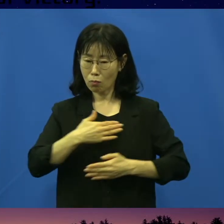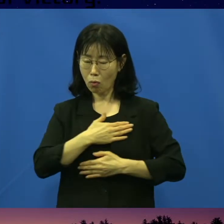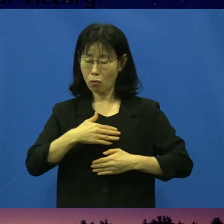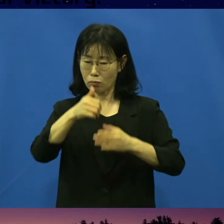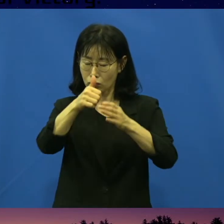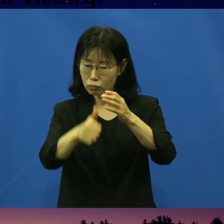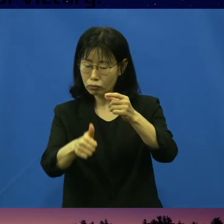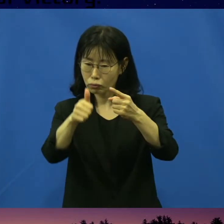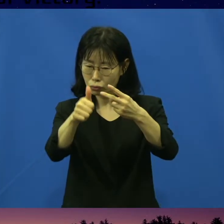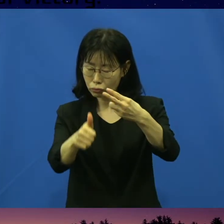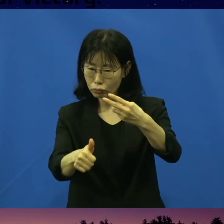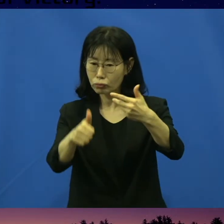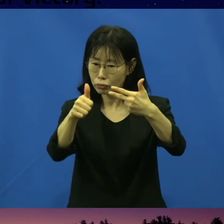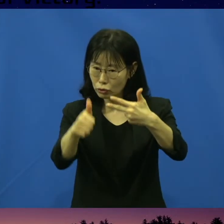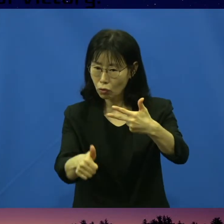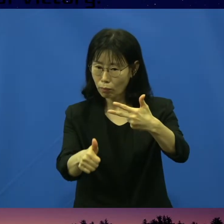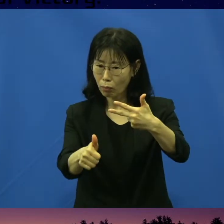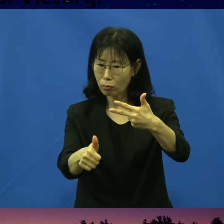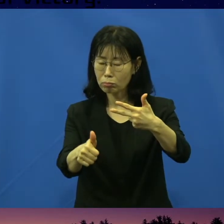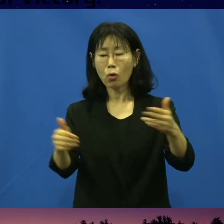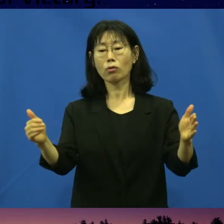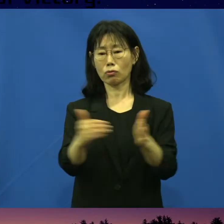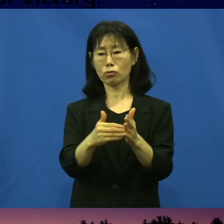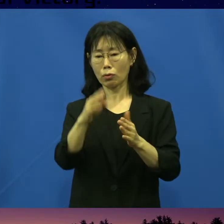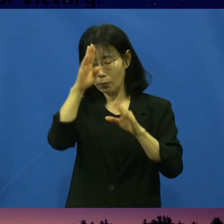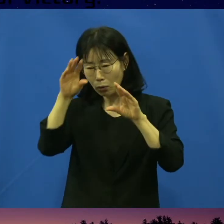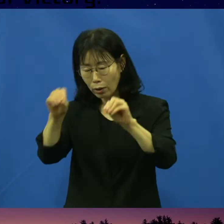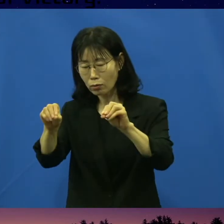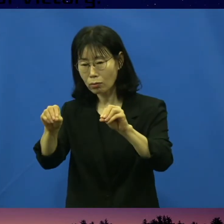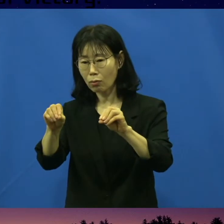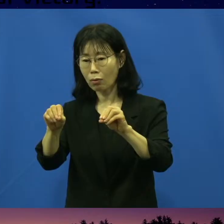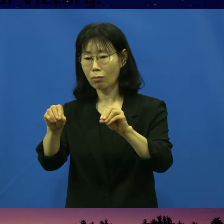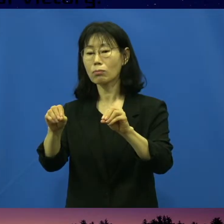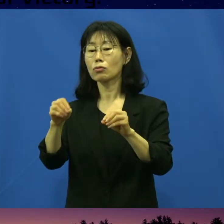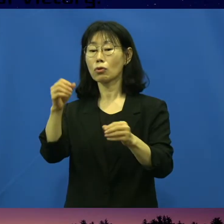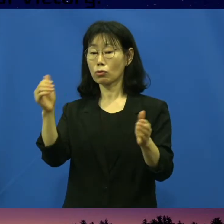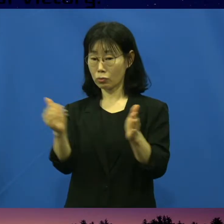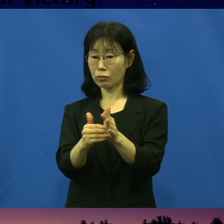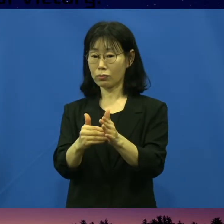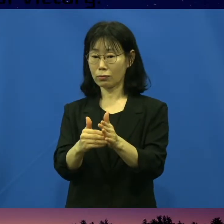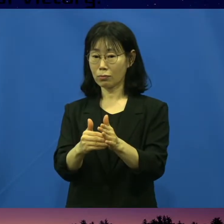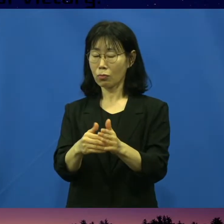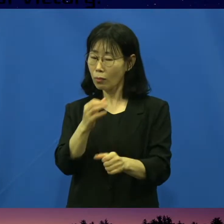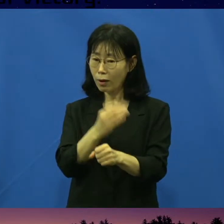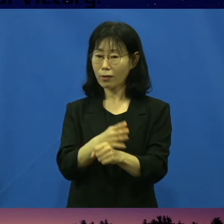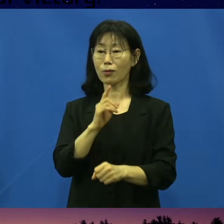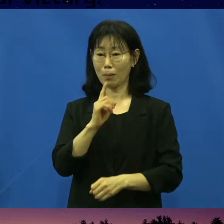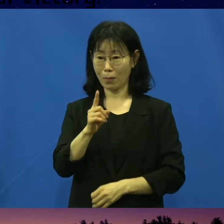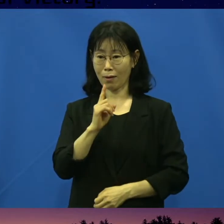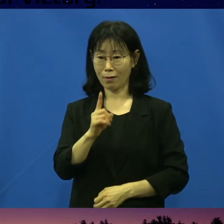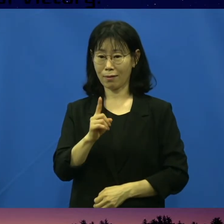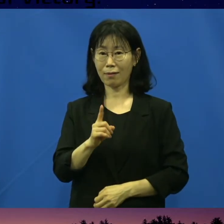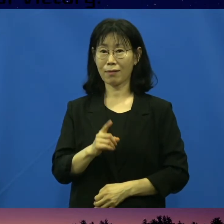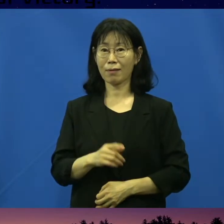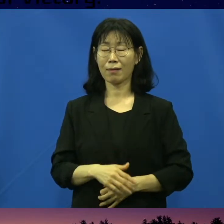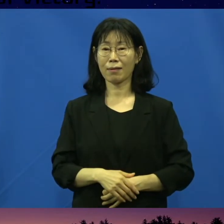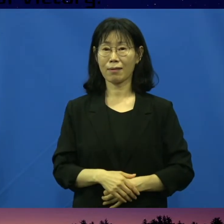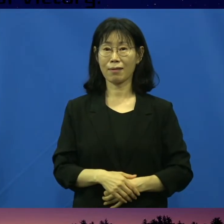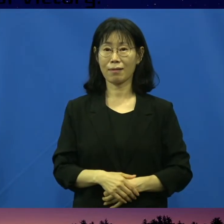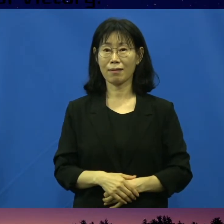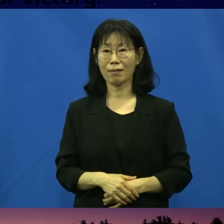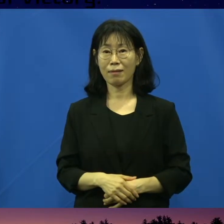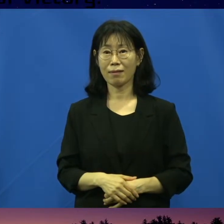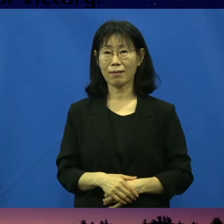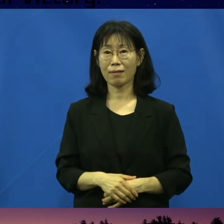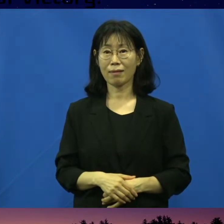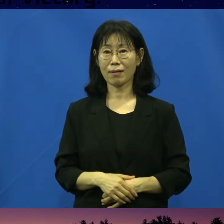이 나만 장군의 종들의 역할이 큰 거죠. 더 큰 일이라도 하면 해야 되는데 그건